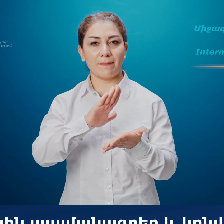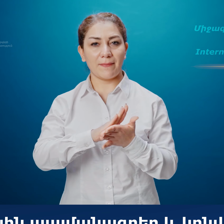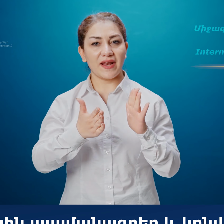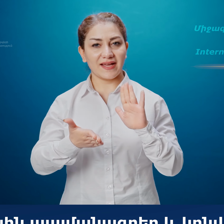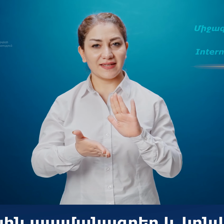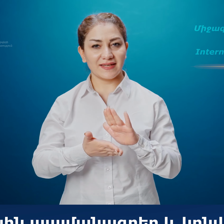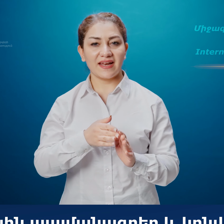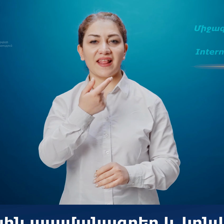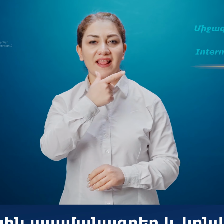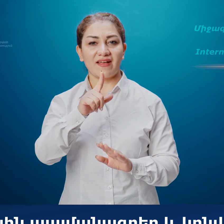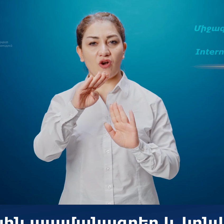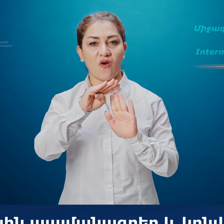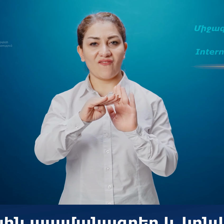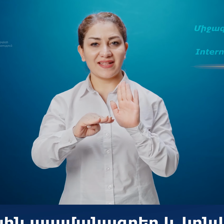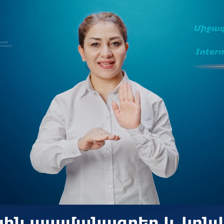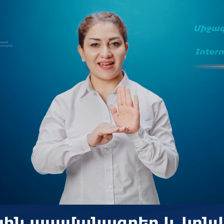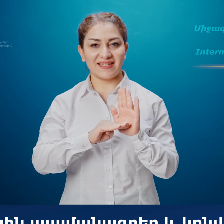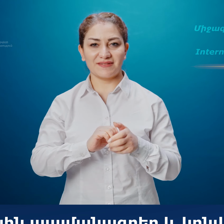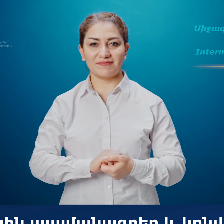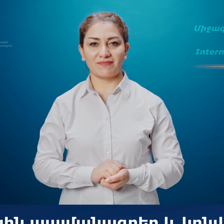Միջազգային պայմանագրեր և կոնվենցիաներ։